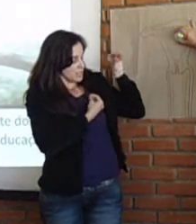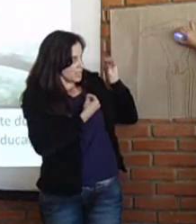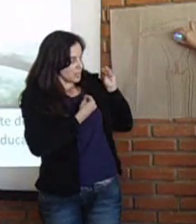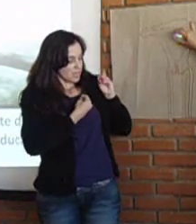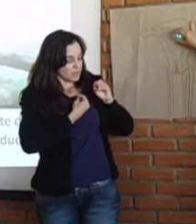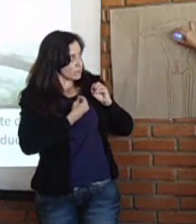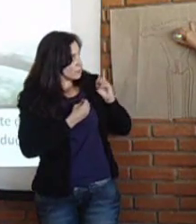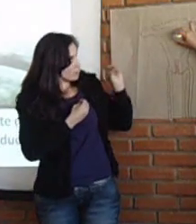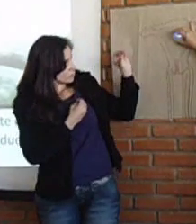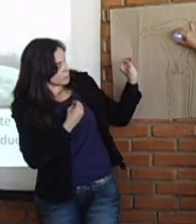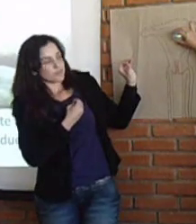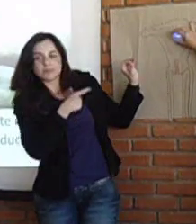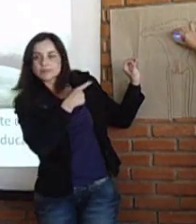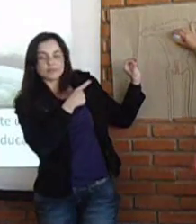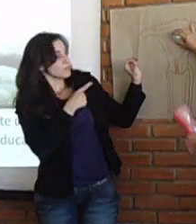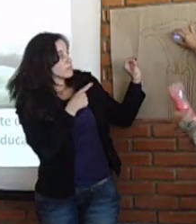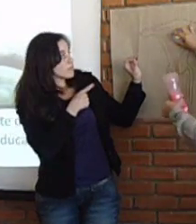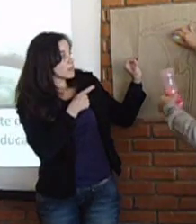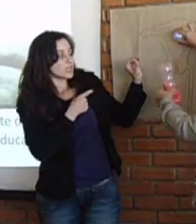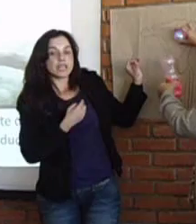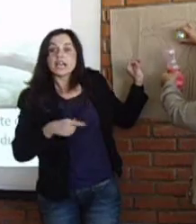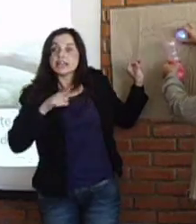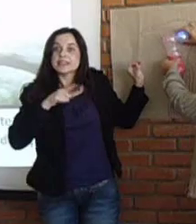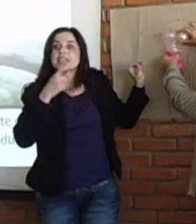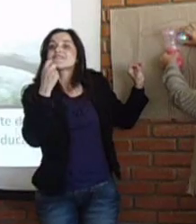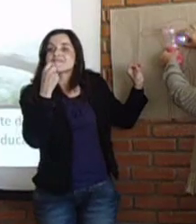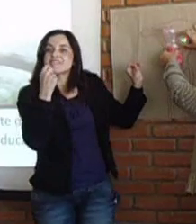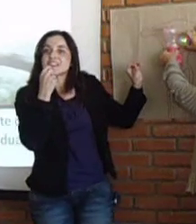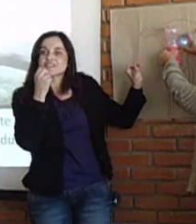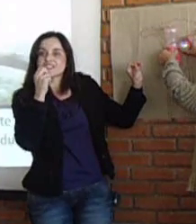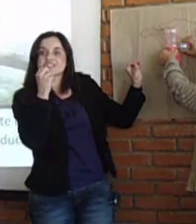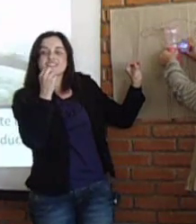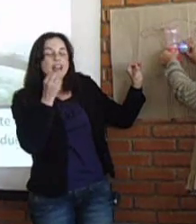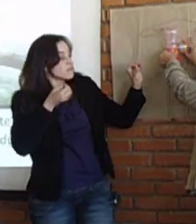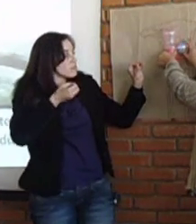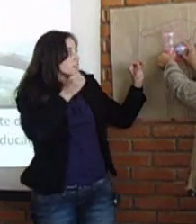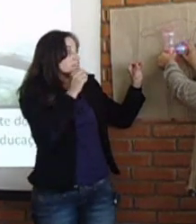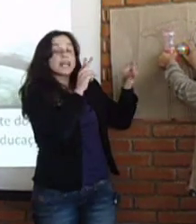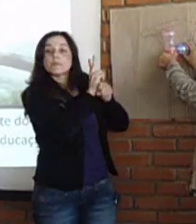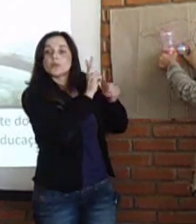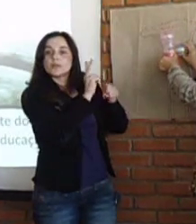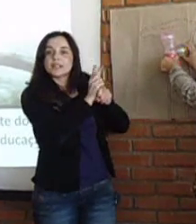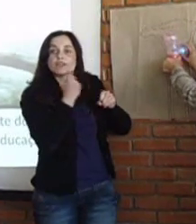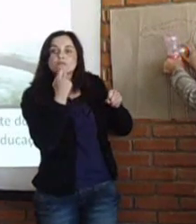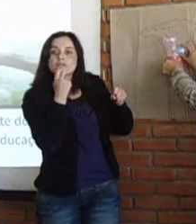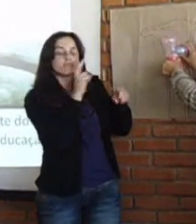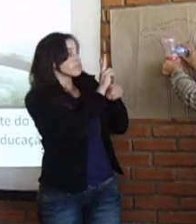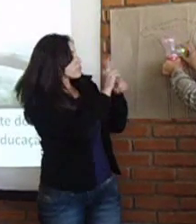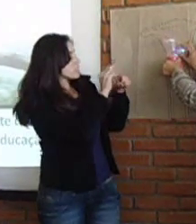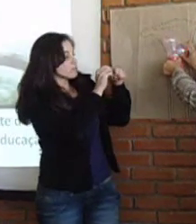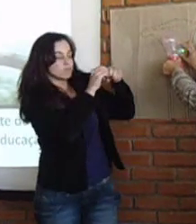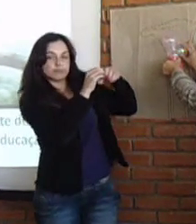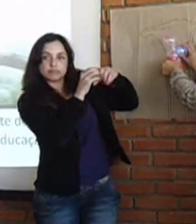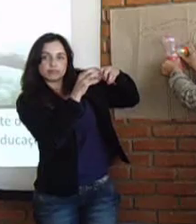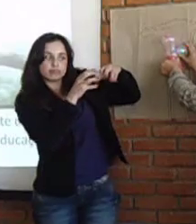o útero, que está enriquecido com vasos sanguíneos, que vão alimentar esse embrião durante um tempo até a formação da